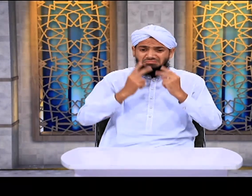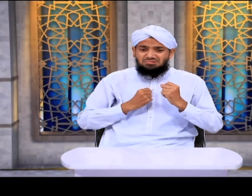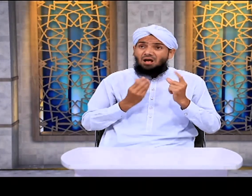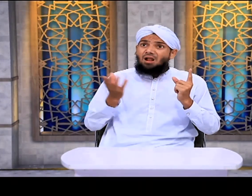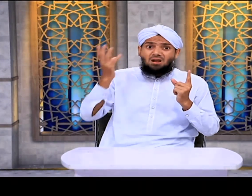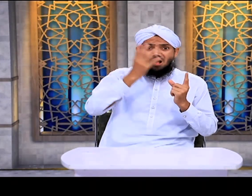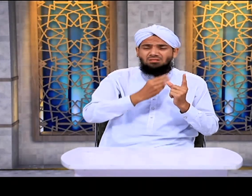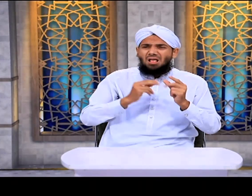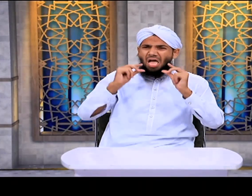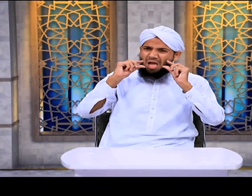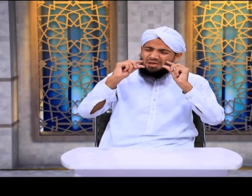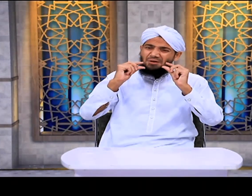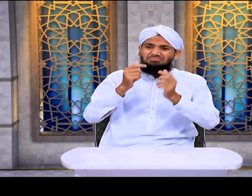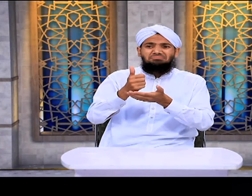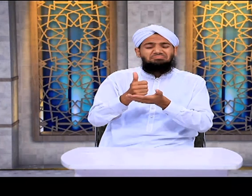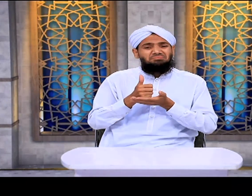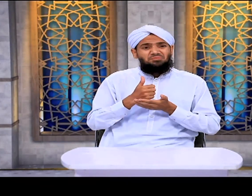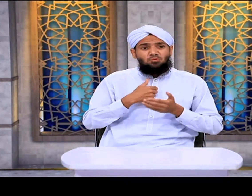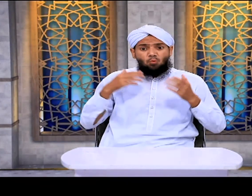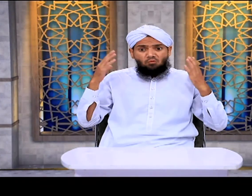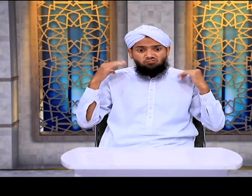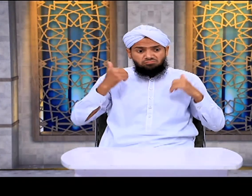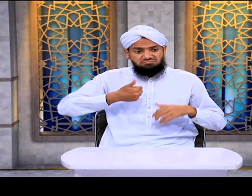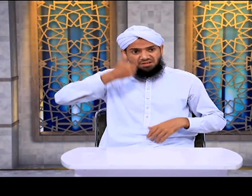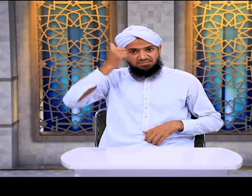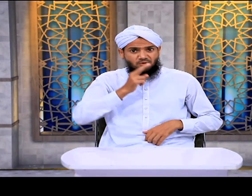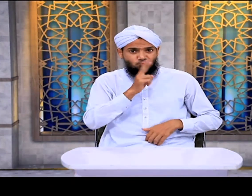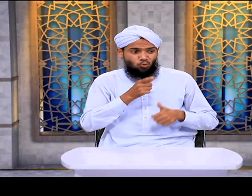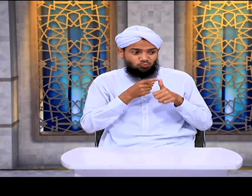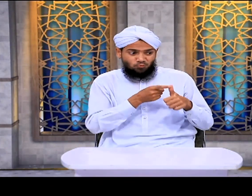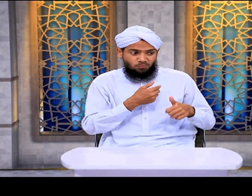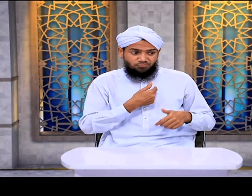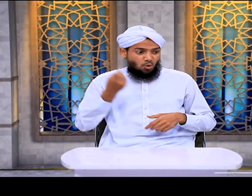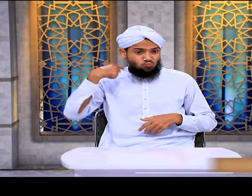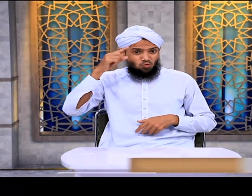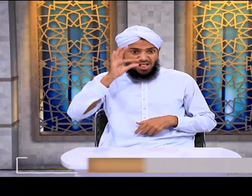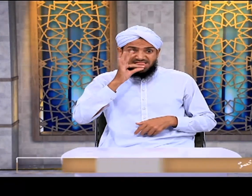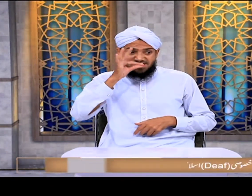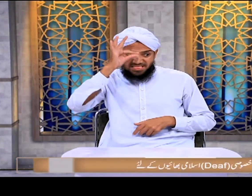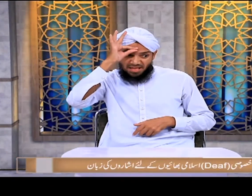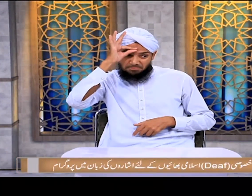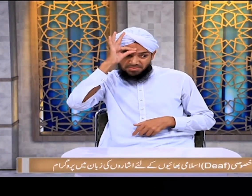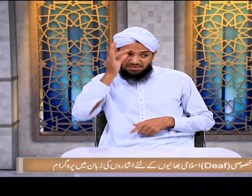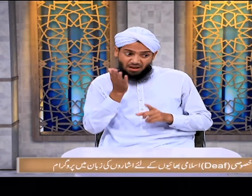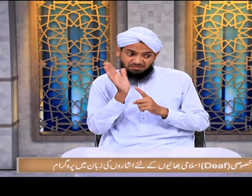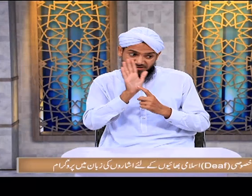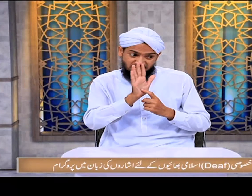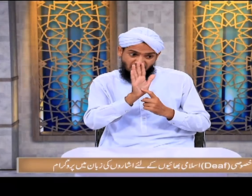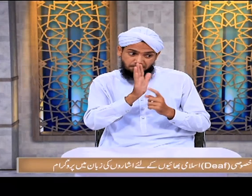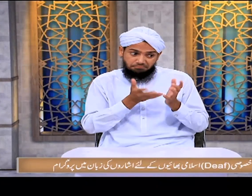دن ہلکا کر دے۔ داروغہ جہنم کہیں گے، کیا تمہارے پاس تمہارے رسول روشن نشانیاں نہ لاتے